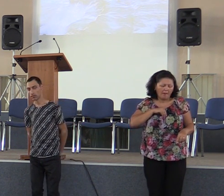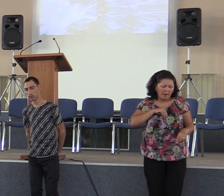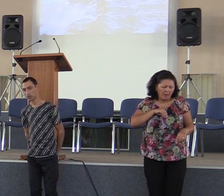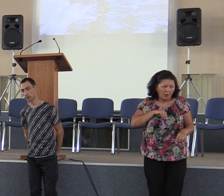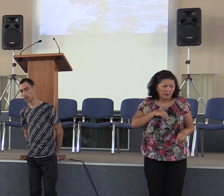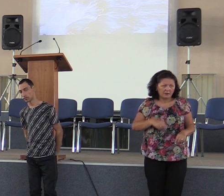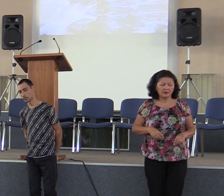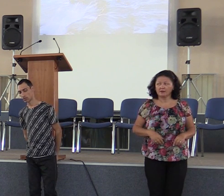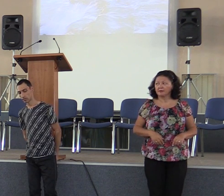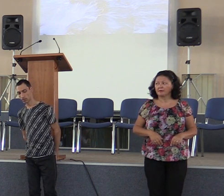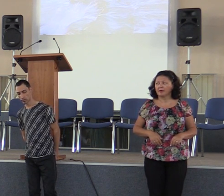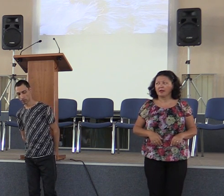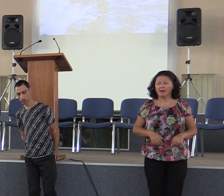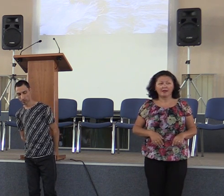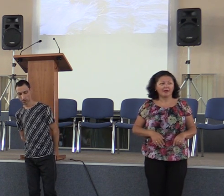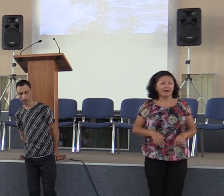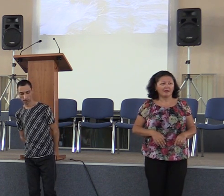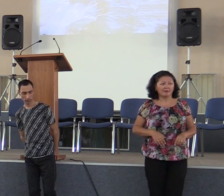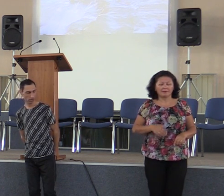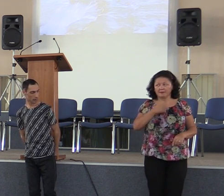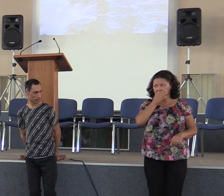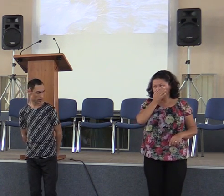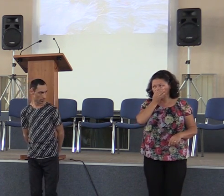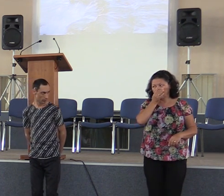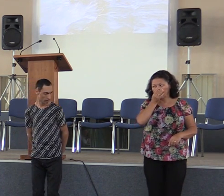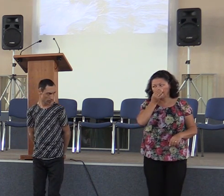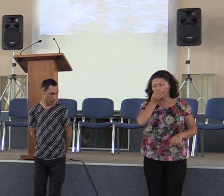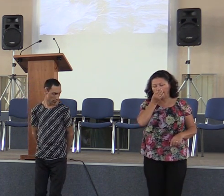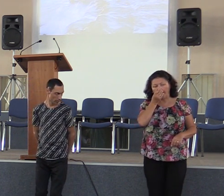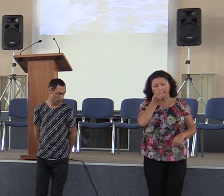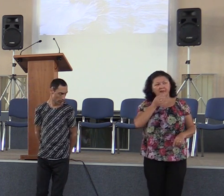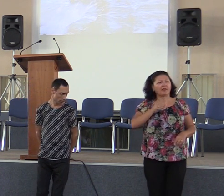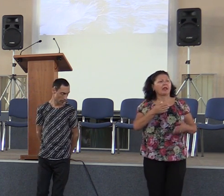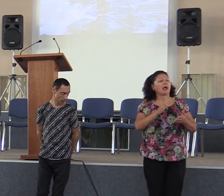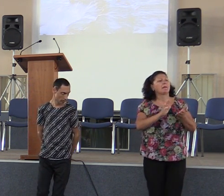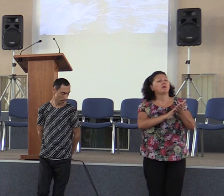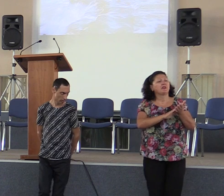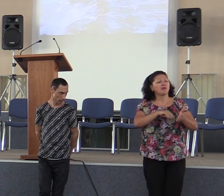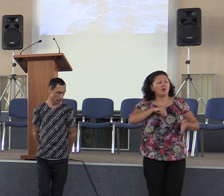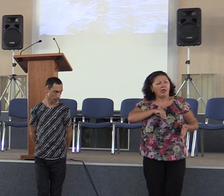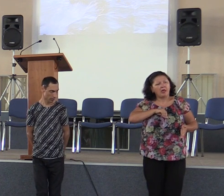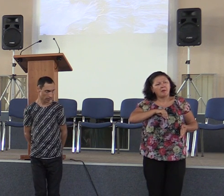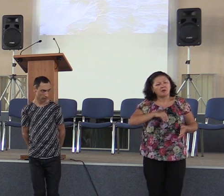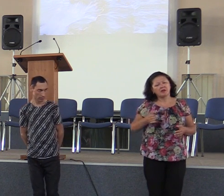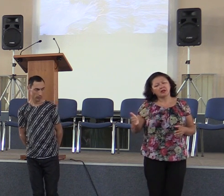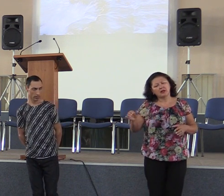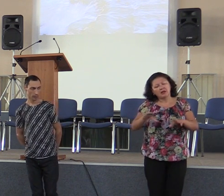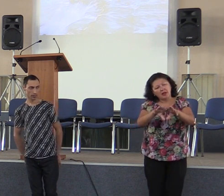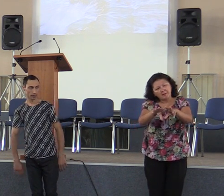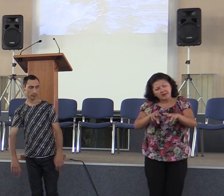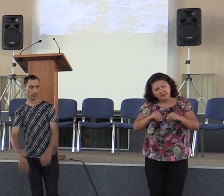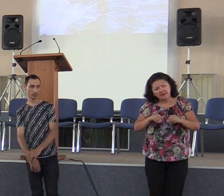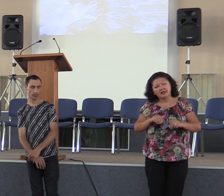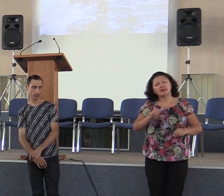din cauza torentelor de emoție pe care le-am primit de la Cătălin și de la Cristinel, încât am nevoie